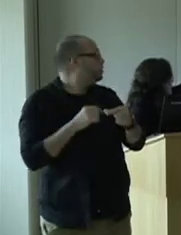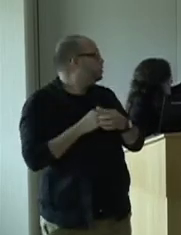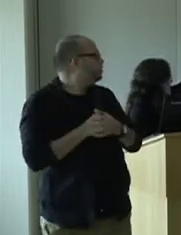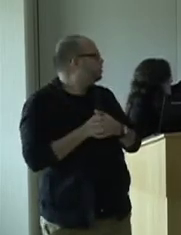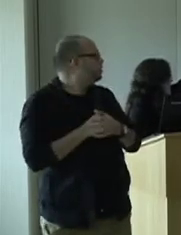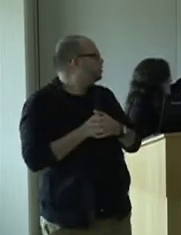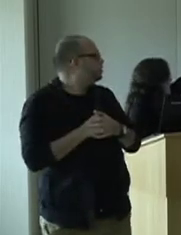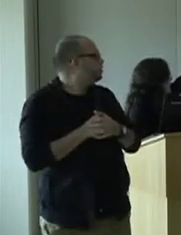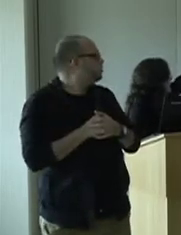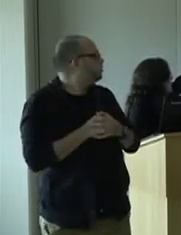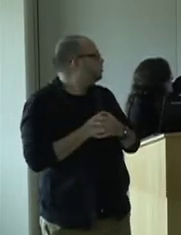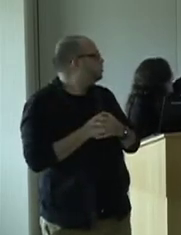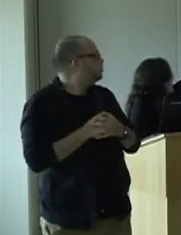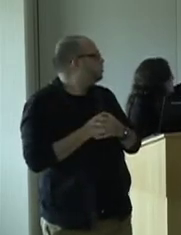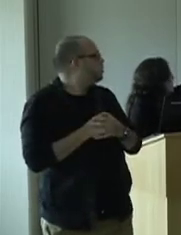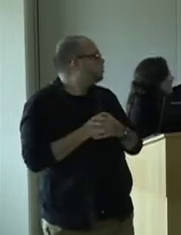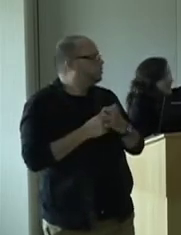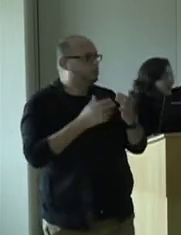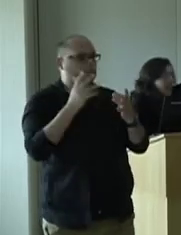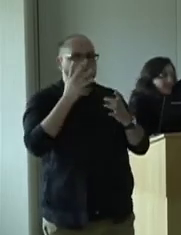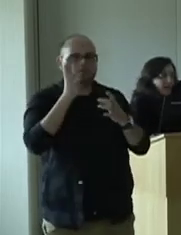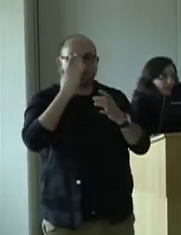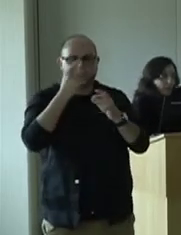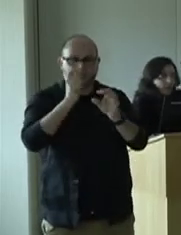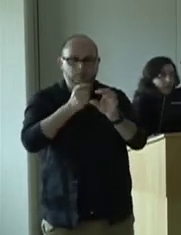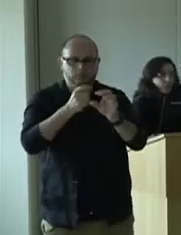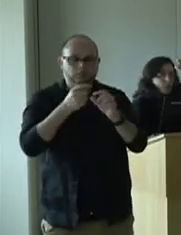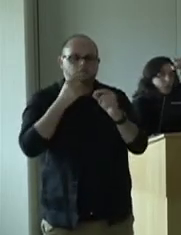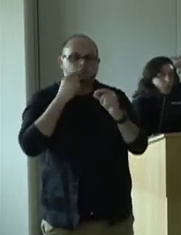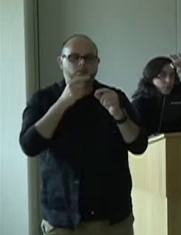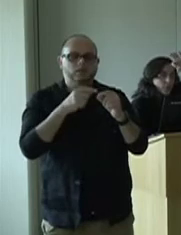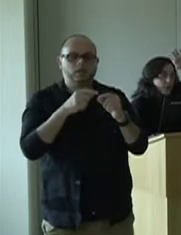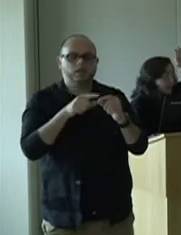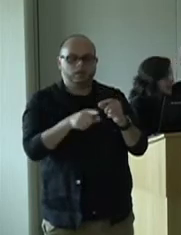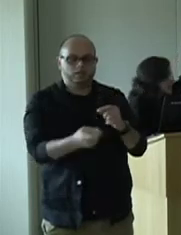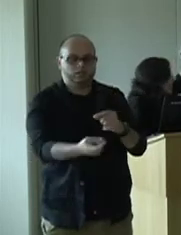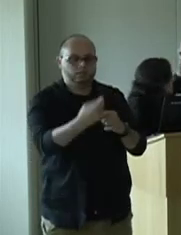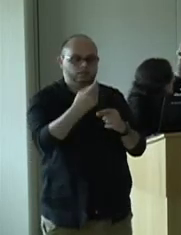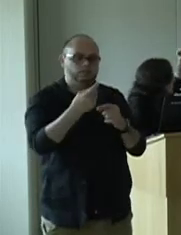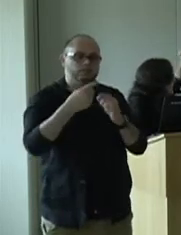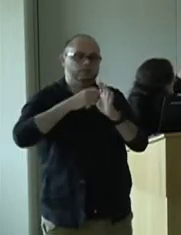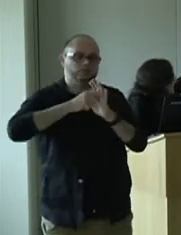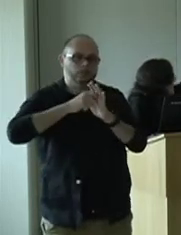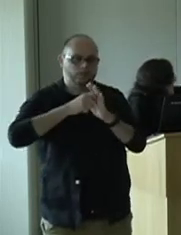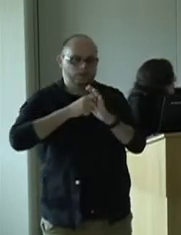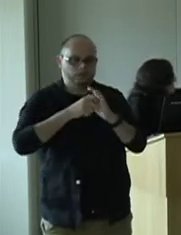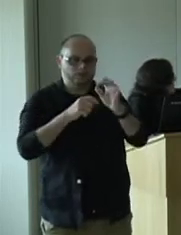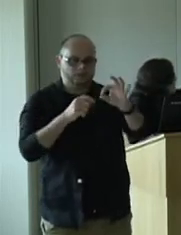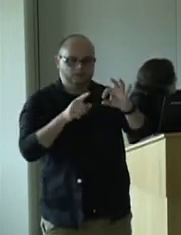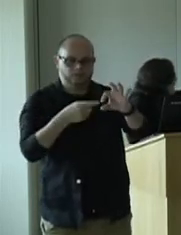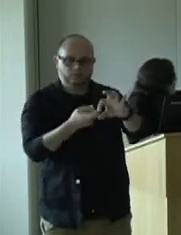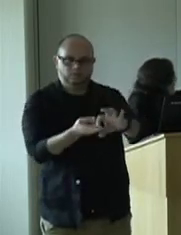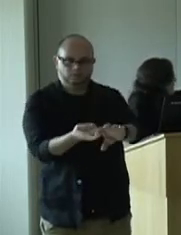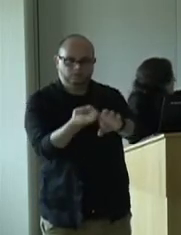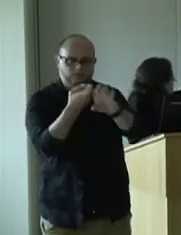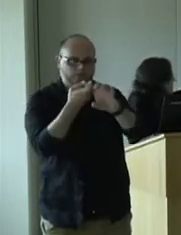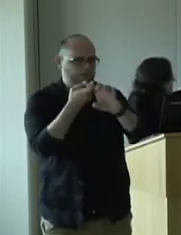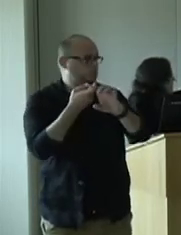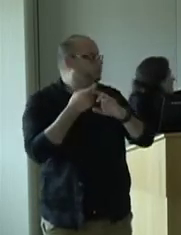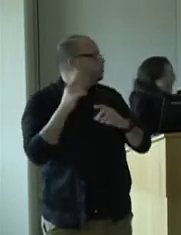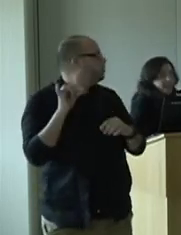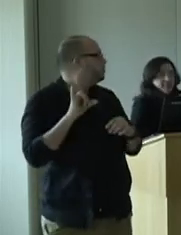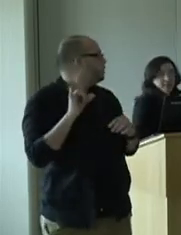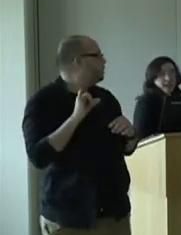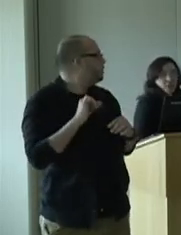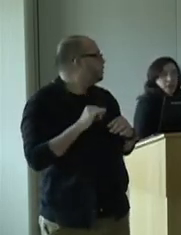como el clavito que se ve allí, para que ella pueda agarrar las llaves, por ejemplo, por la parte redondita, y en la punta tiene un pegamento